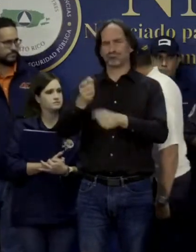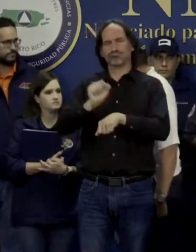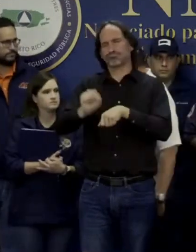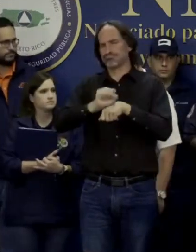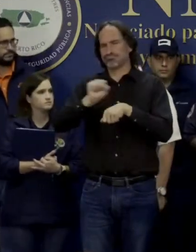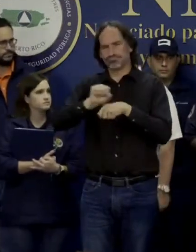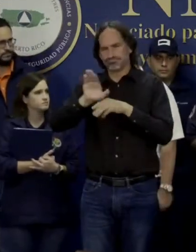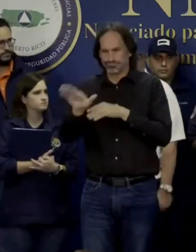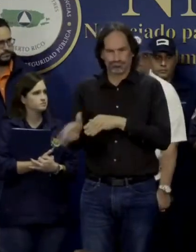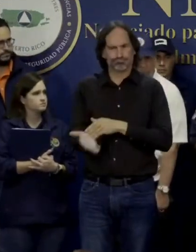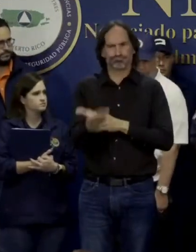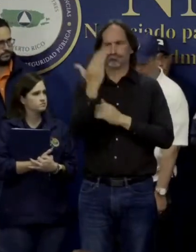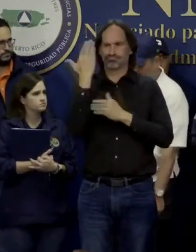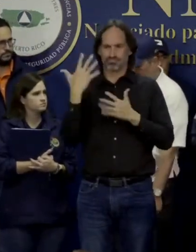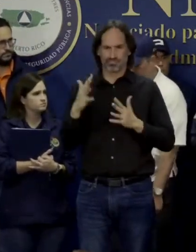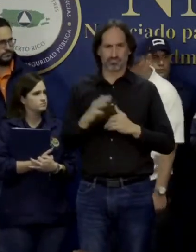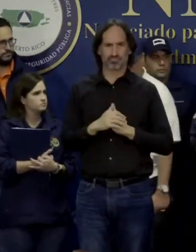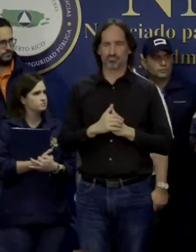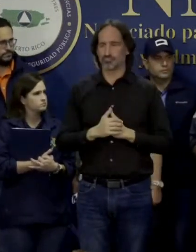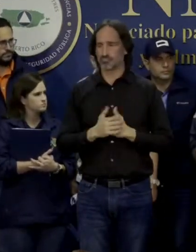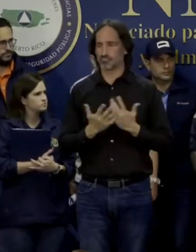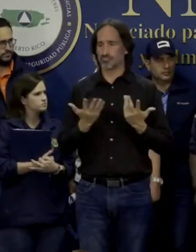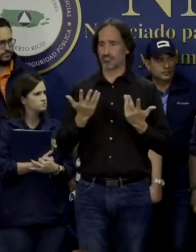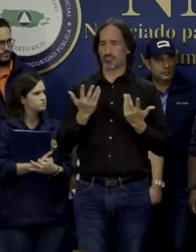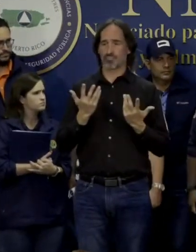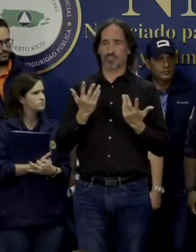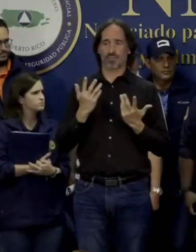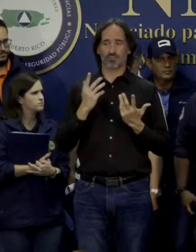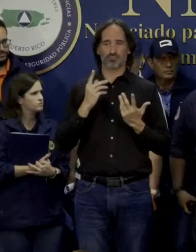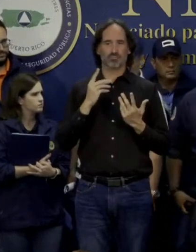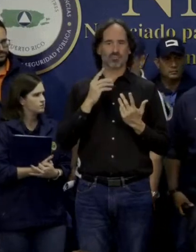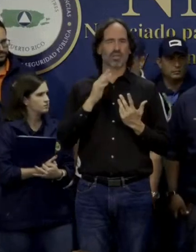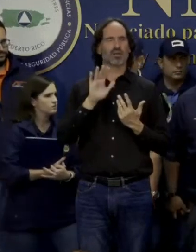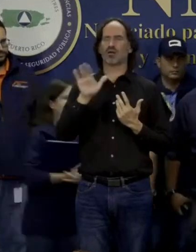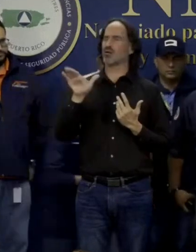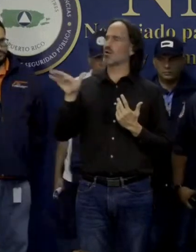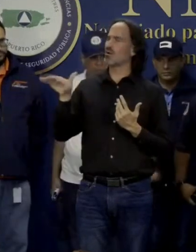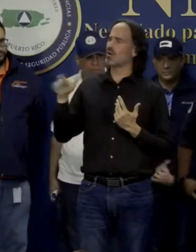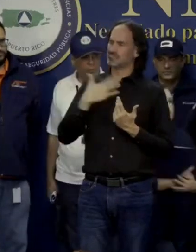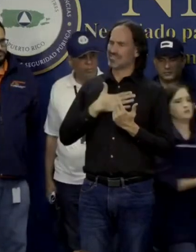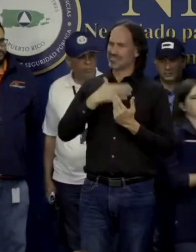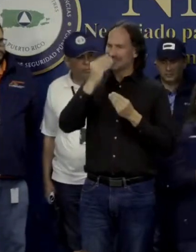Hay un dato que la secretaria quiere aclarar por información que surgió en las redes, si puede dejar.